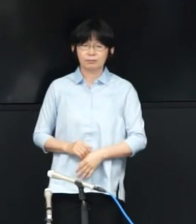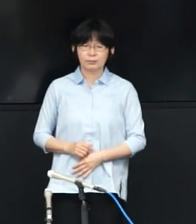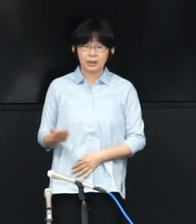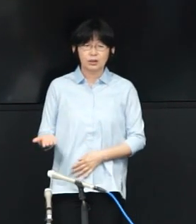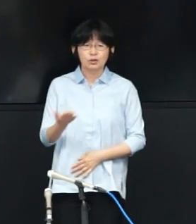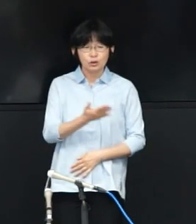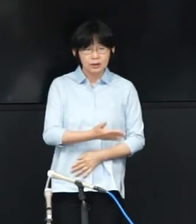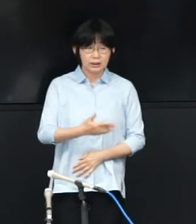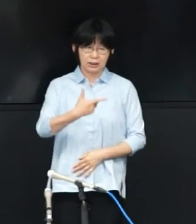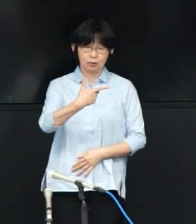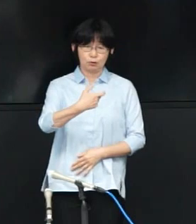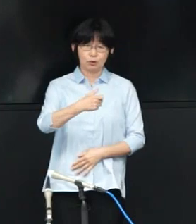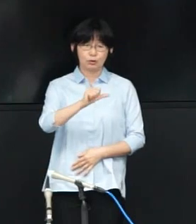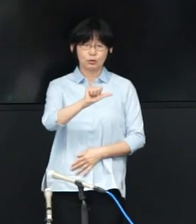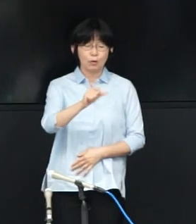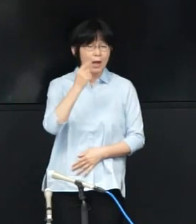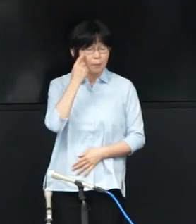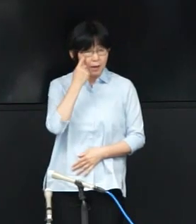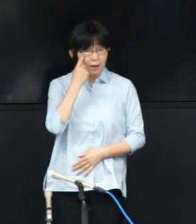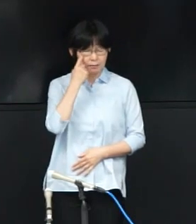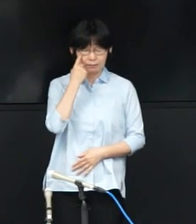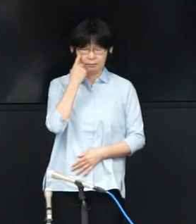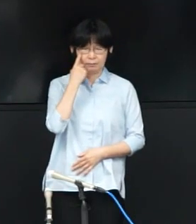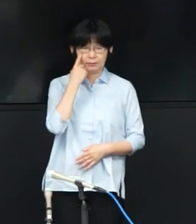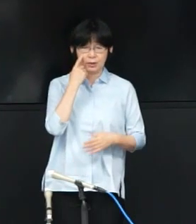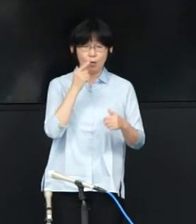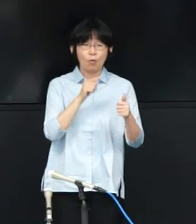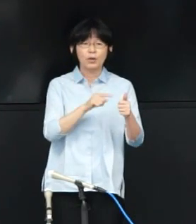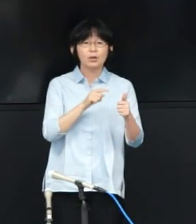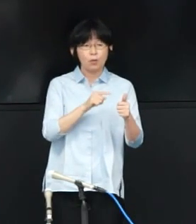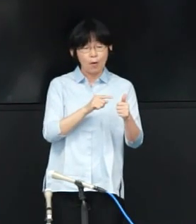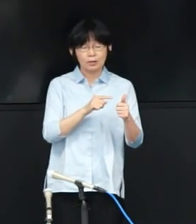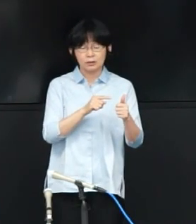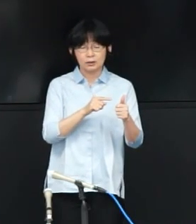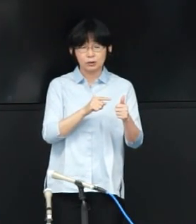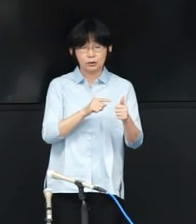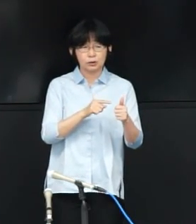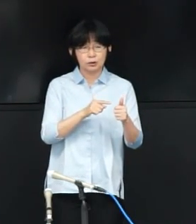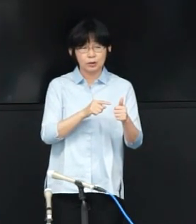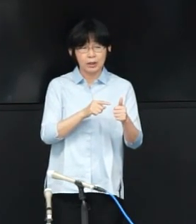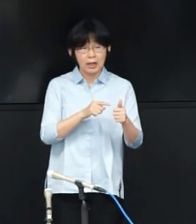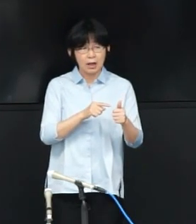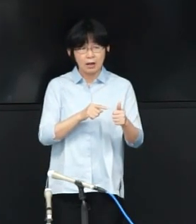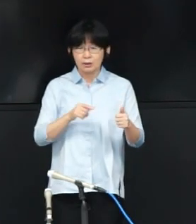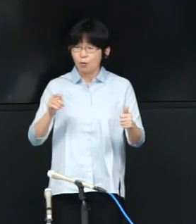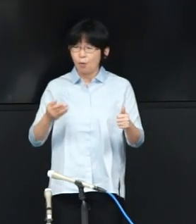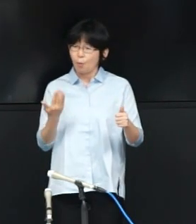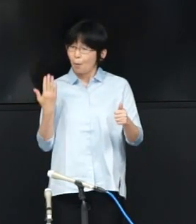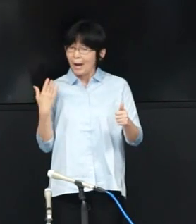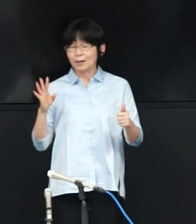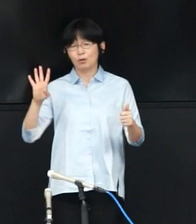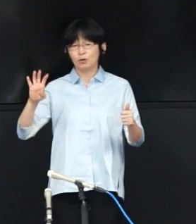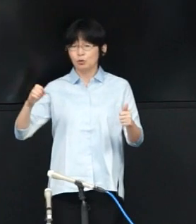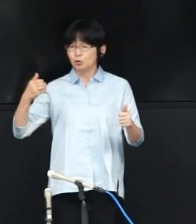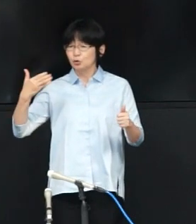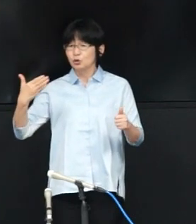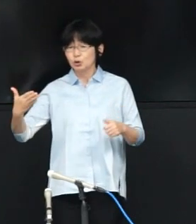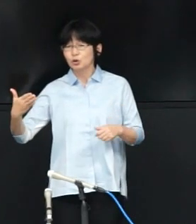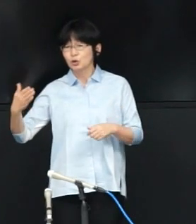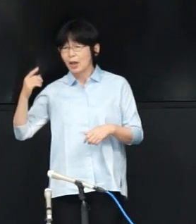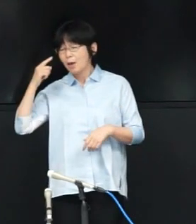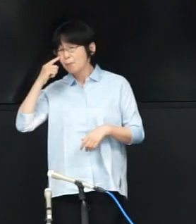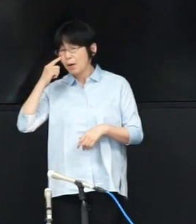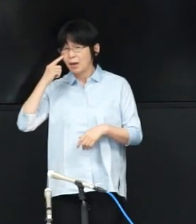次に65例目の方でございます。この方は49例目の方の